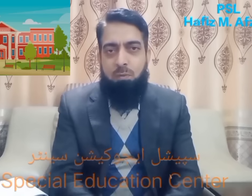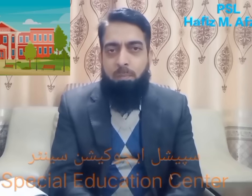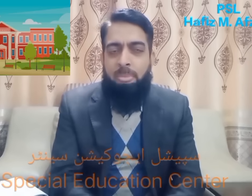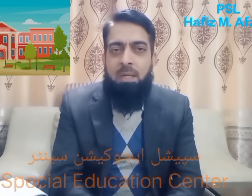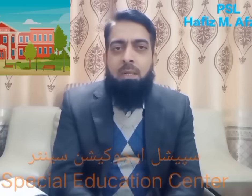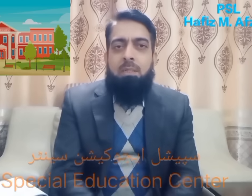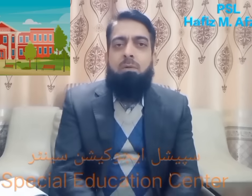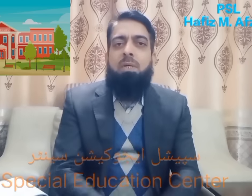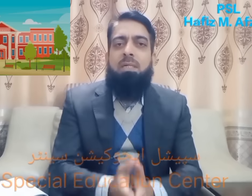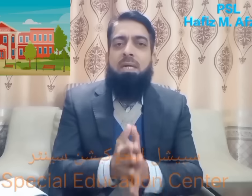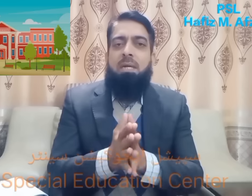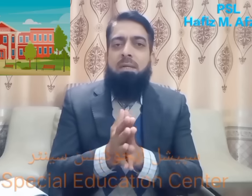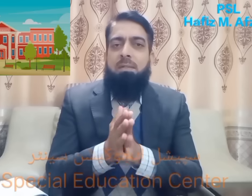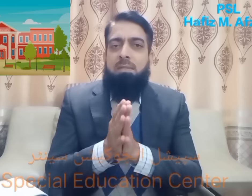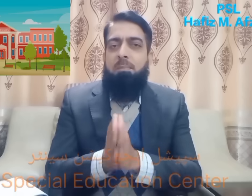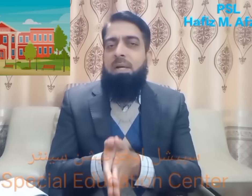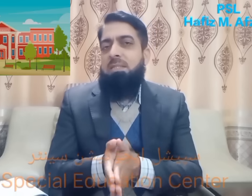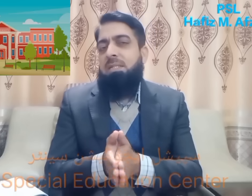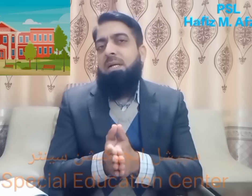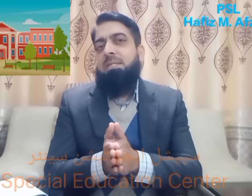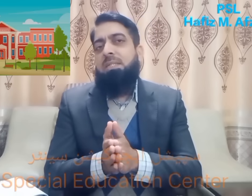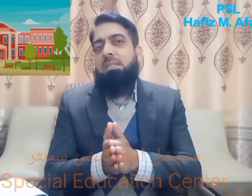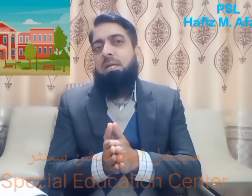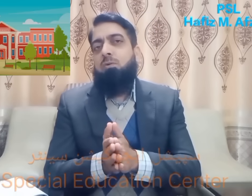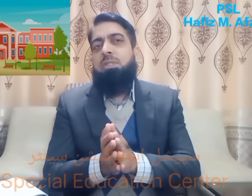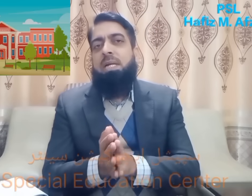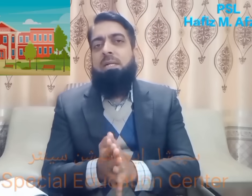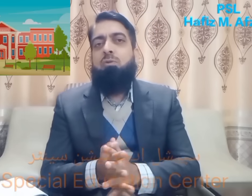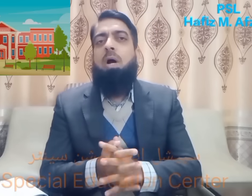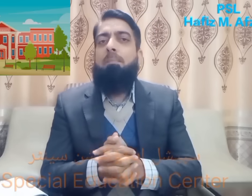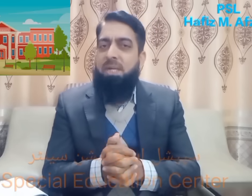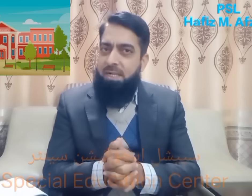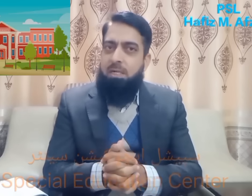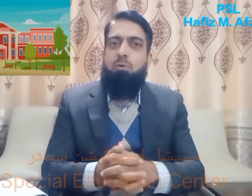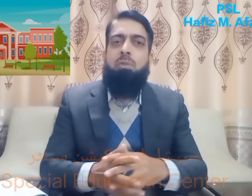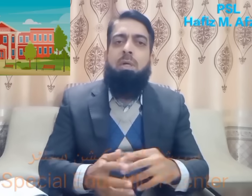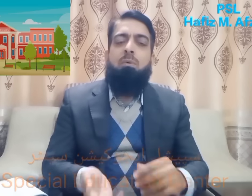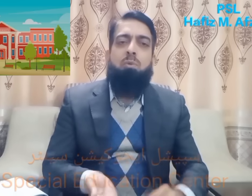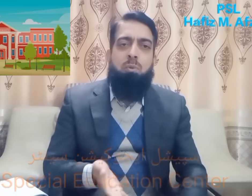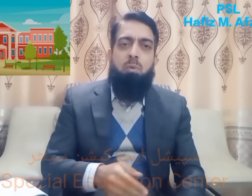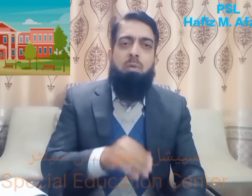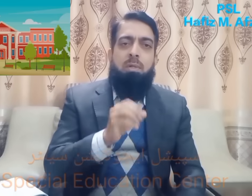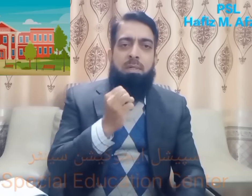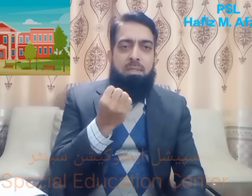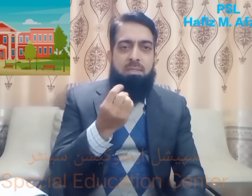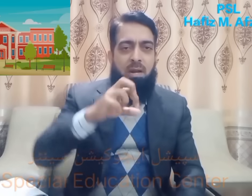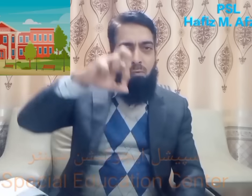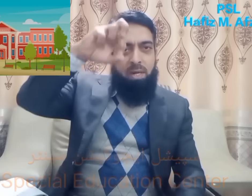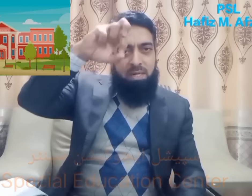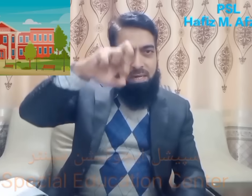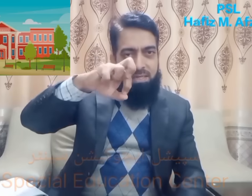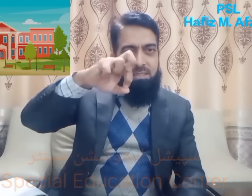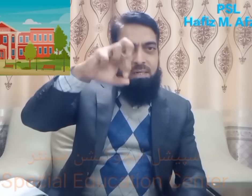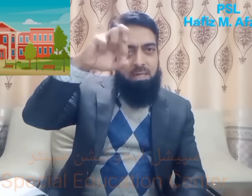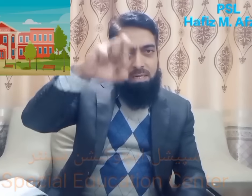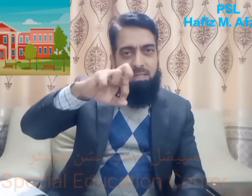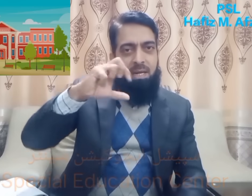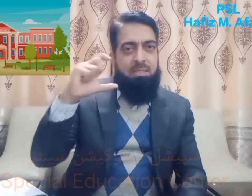इसको, क्योंकि ये तब इसलिए कर सकते हैं कुछ सेंटर जो अपग्रेडेड होती हैं उसको इस तरह 8 क्लास